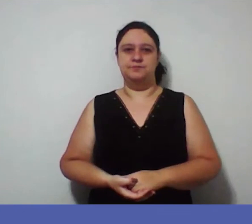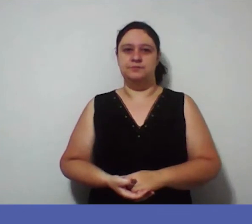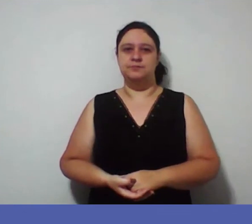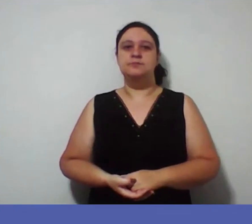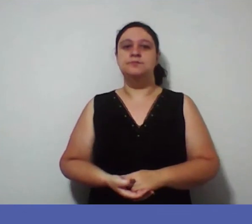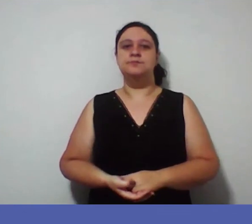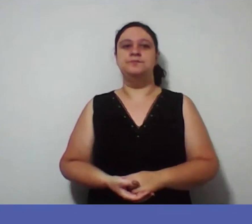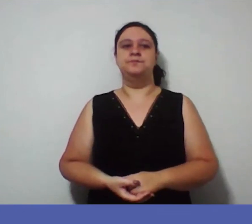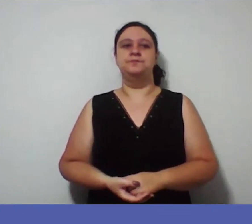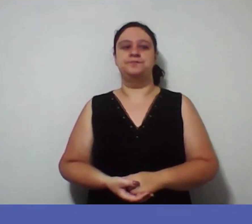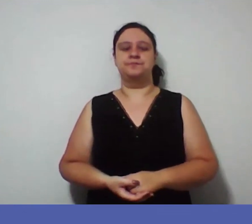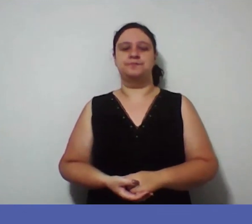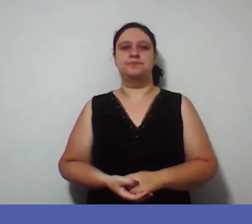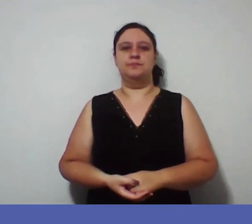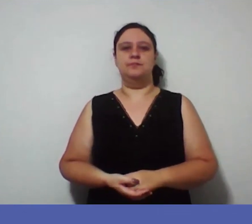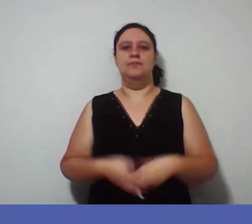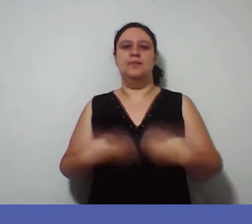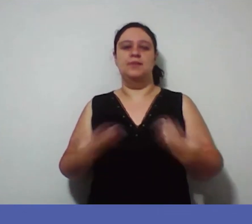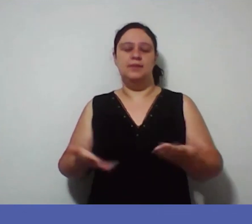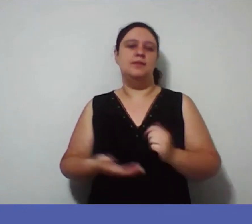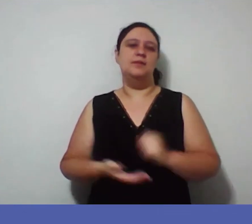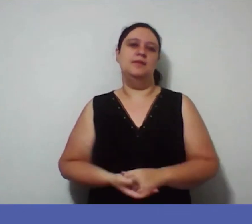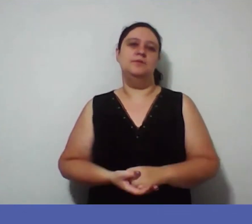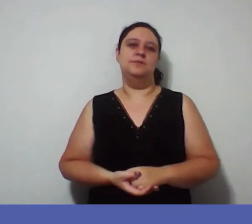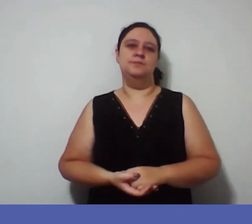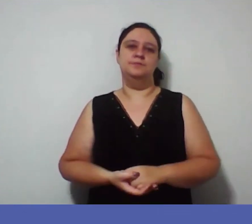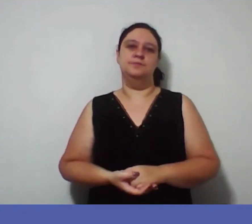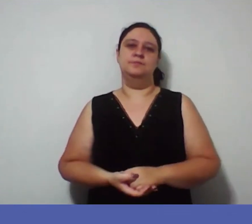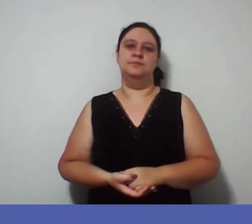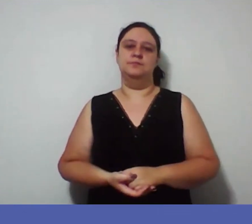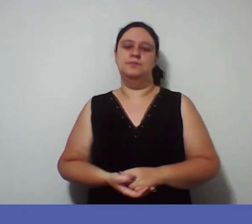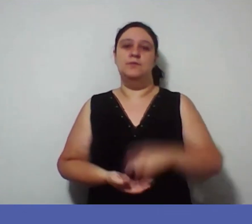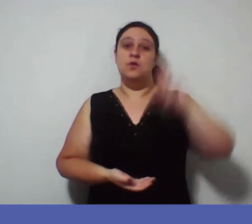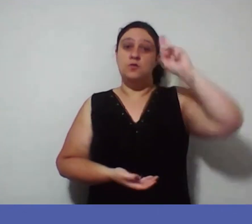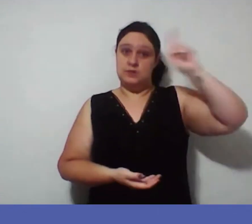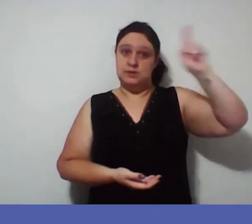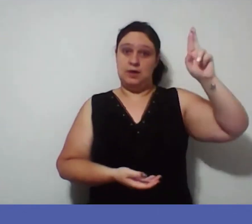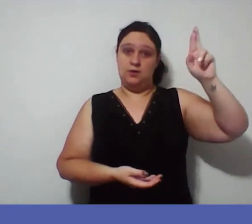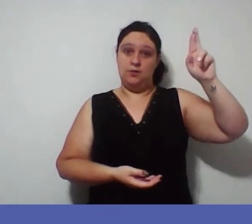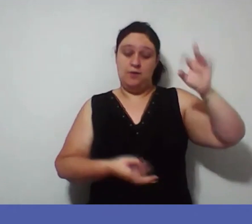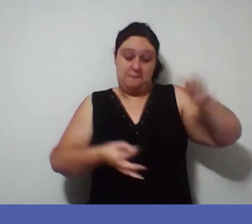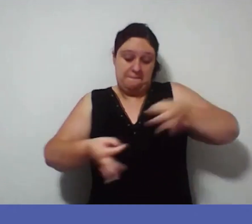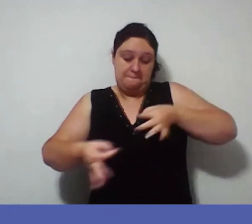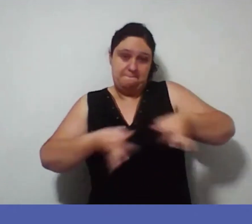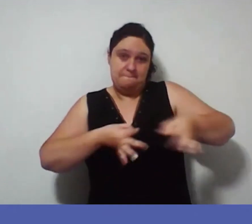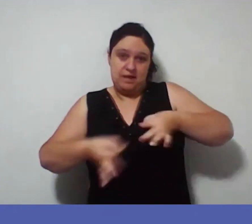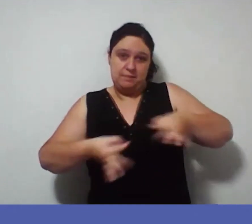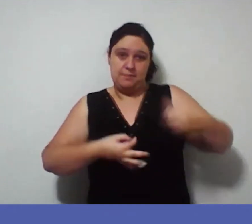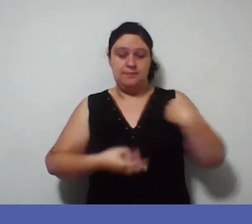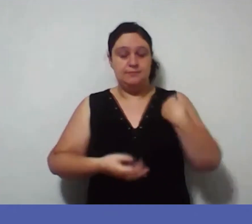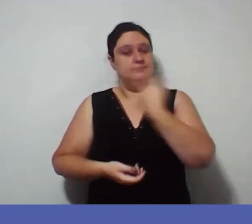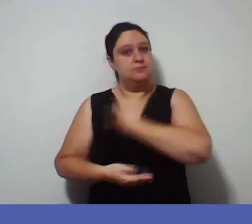Por isso, irmãos, o Senhor está nos preparando para a edificação final.